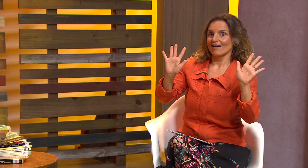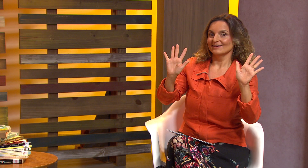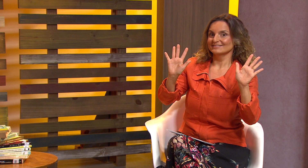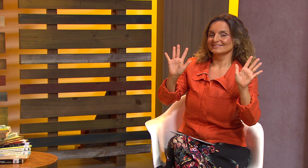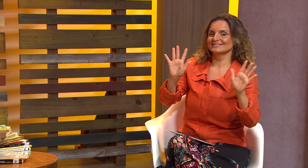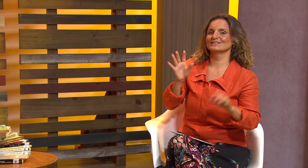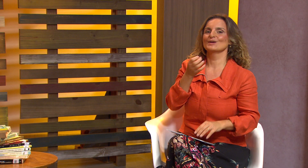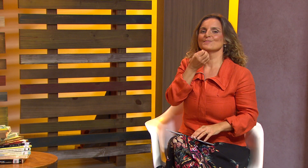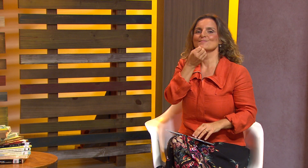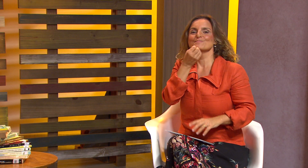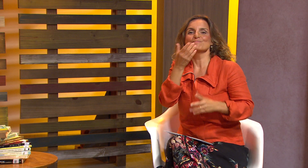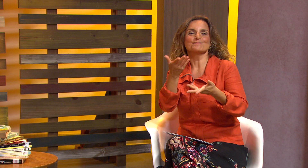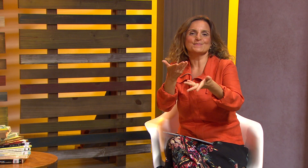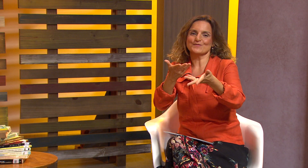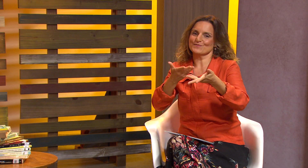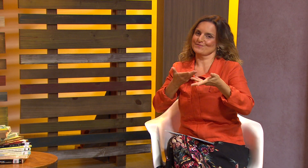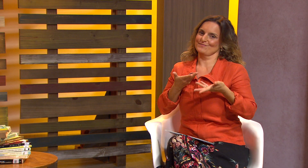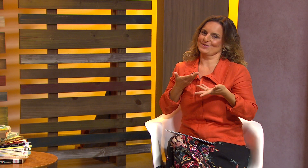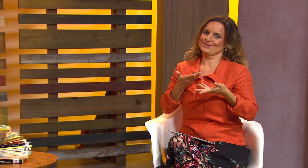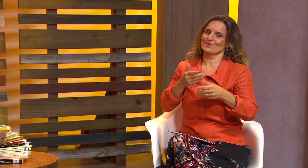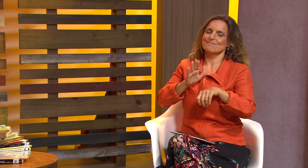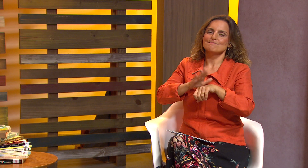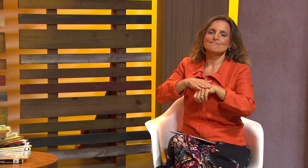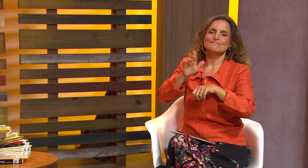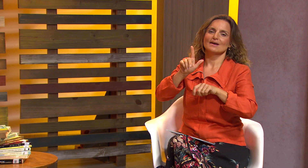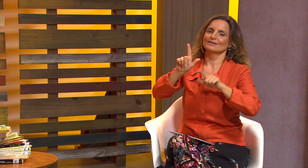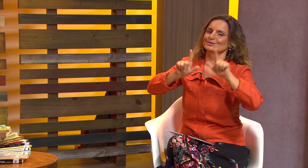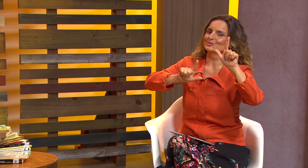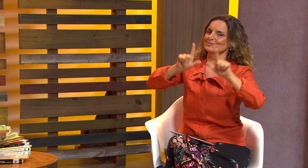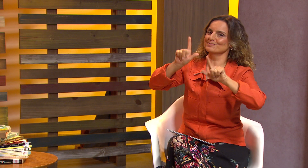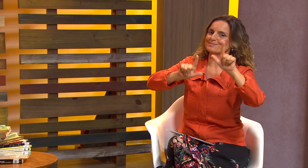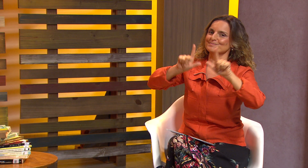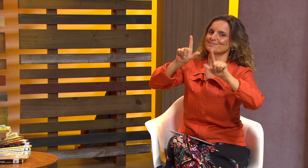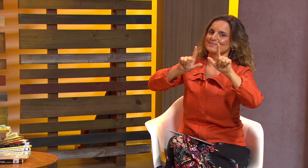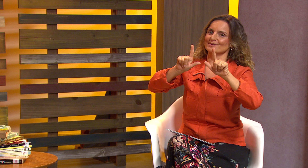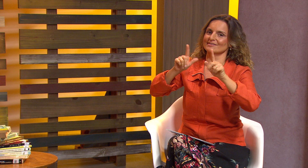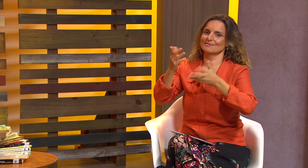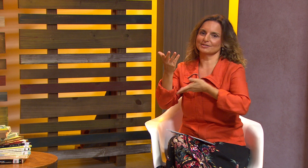Olá, bem-vindos a mais um episódio do Bate-Papo em Libras.